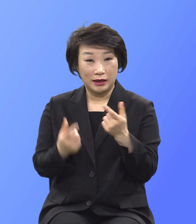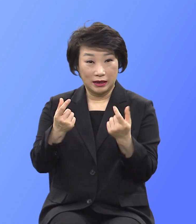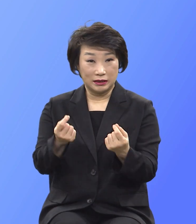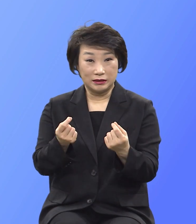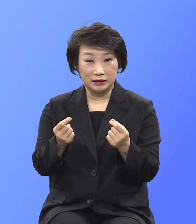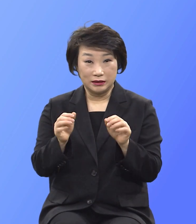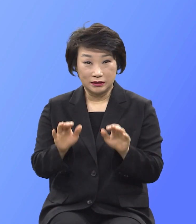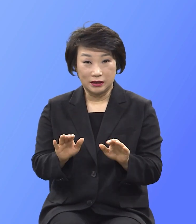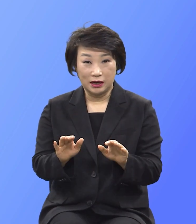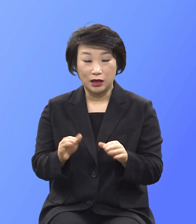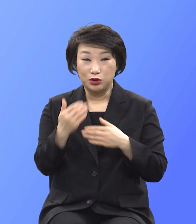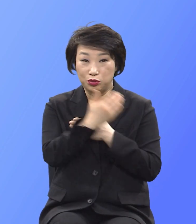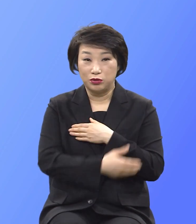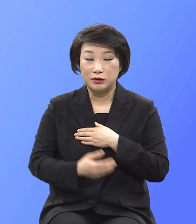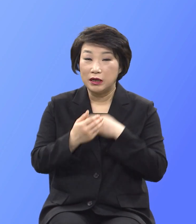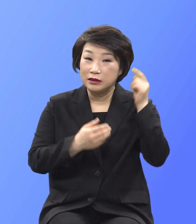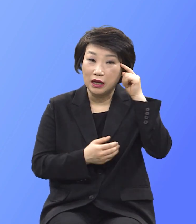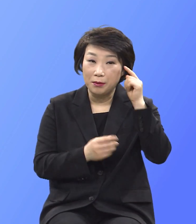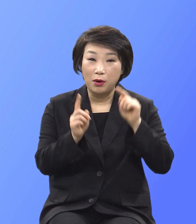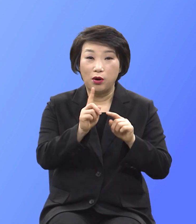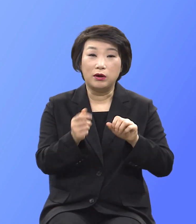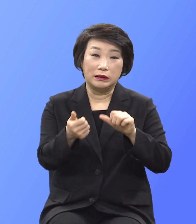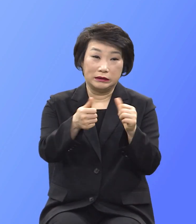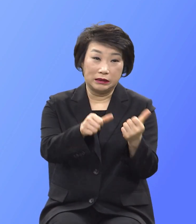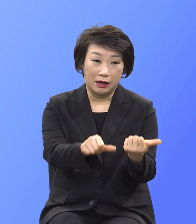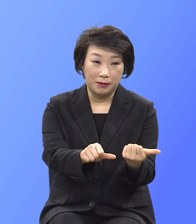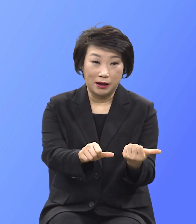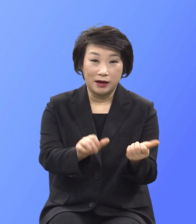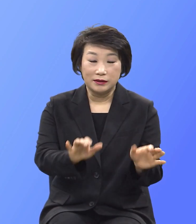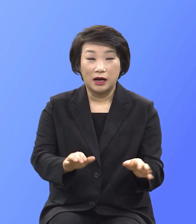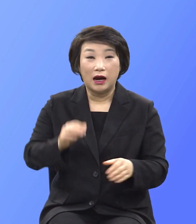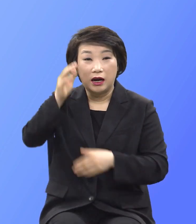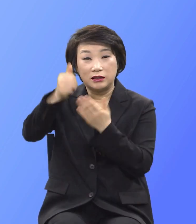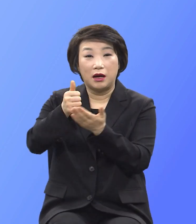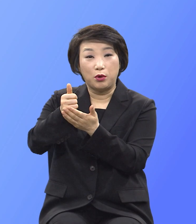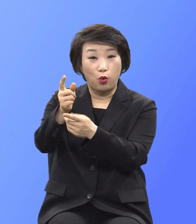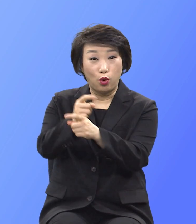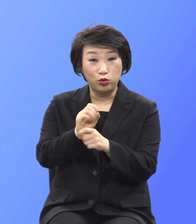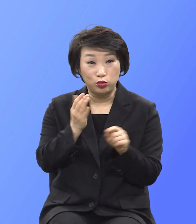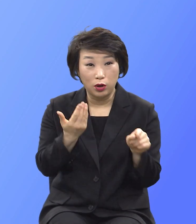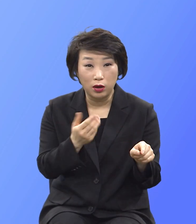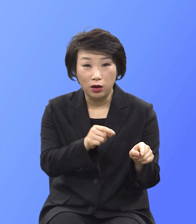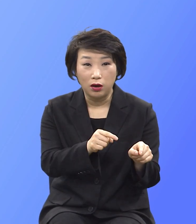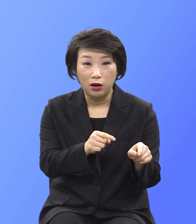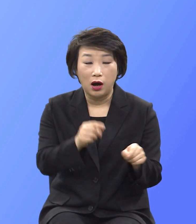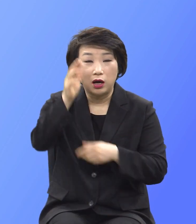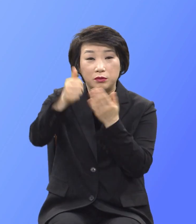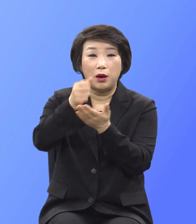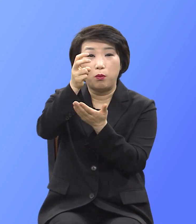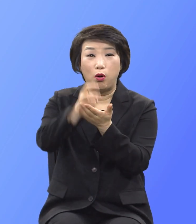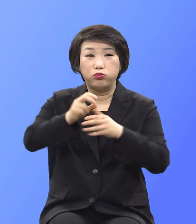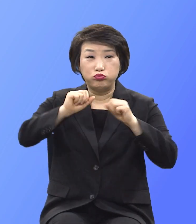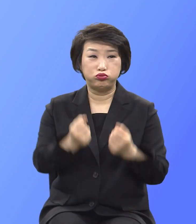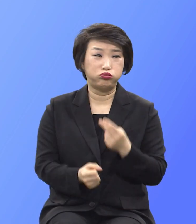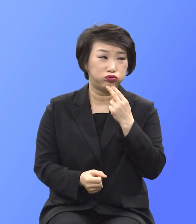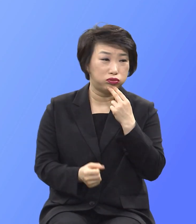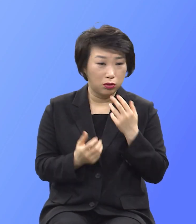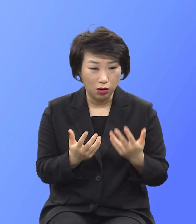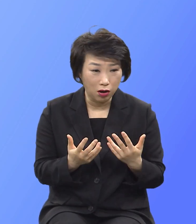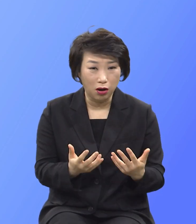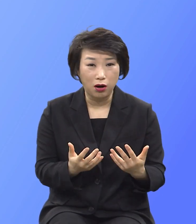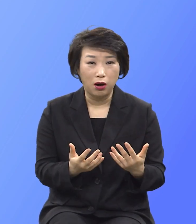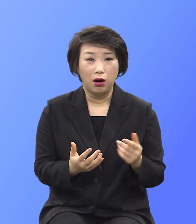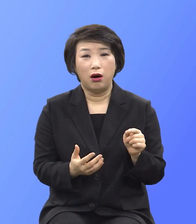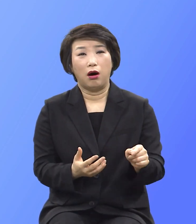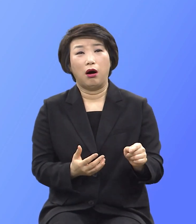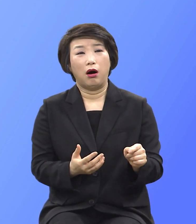이렇게 육신의 생각은 사망이요 하나님과 원수가 되고 하나님의 법에 굴복할 수도